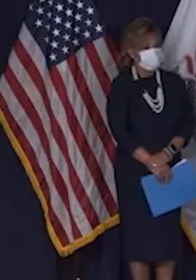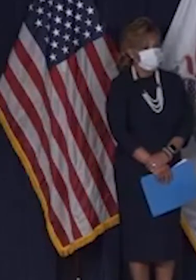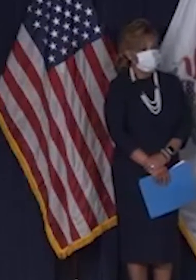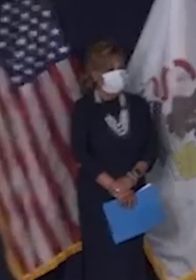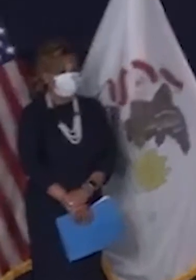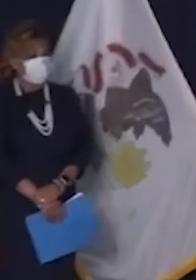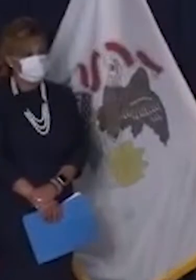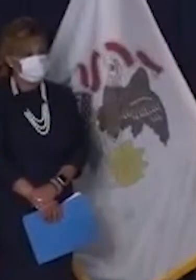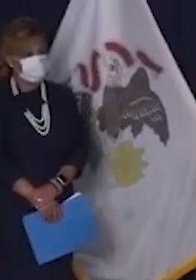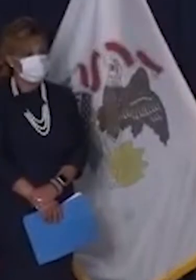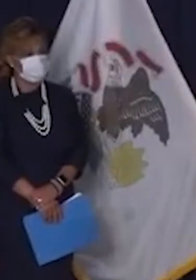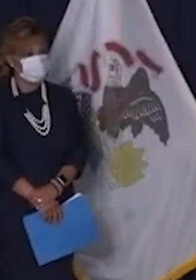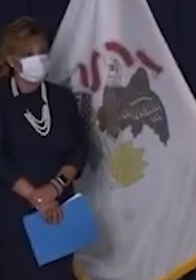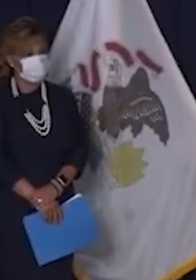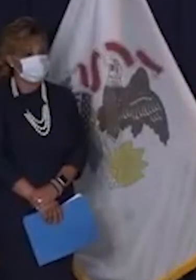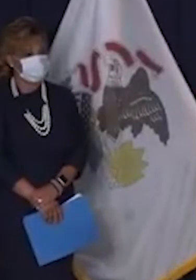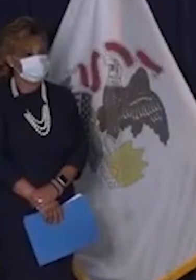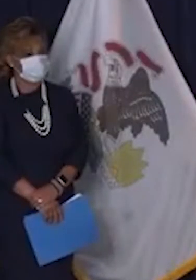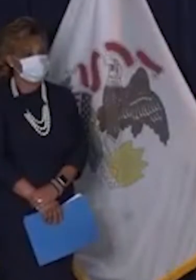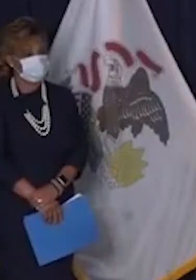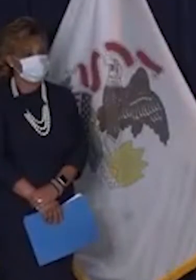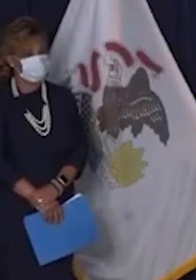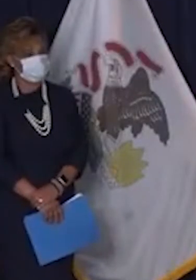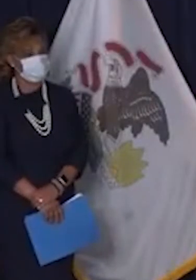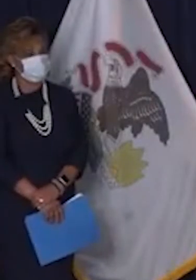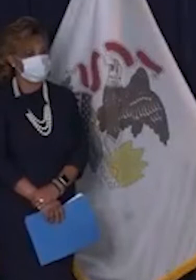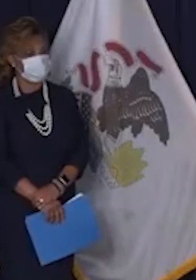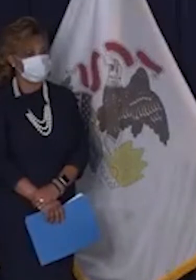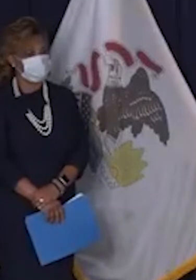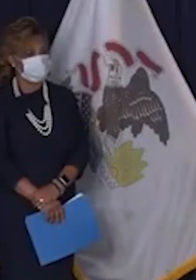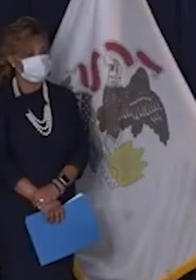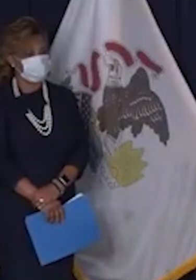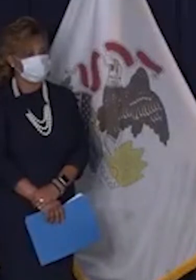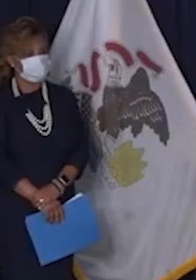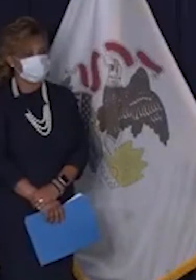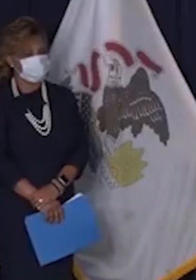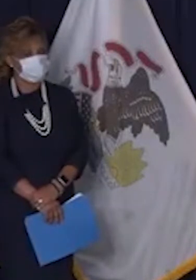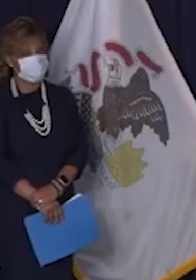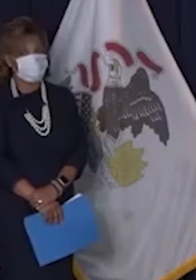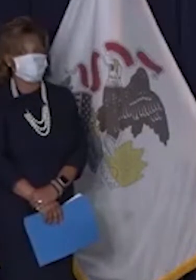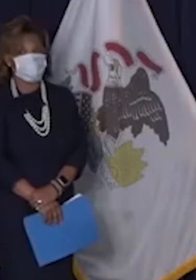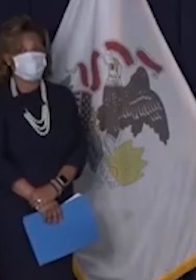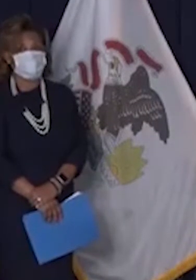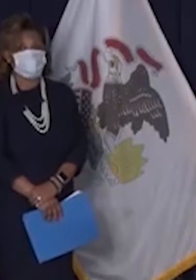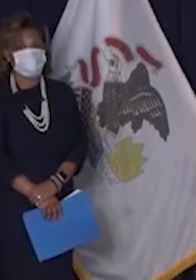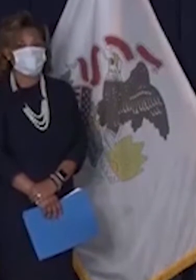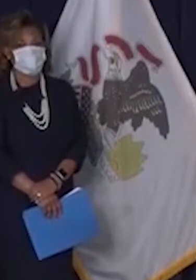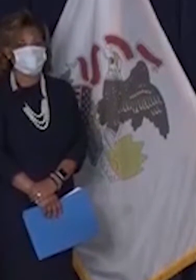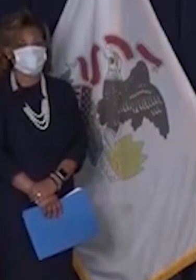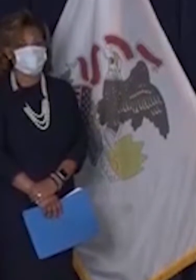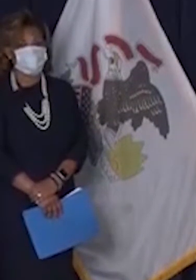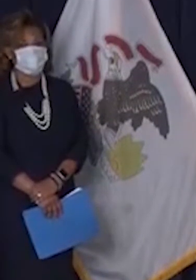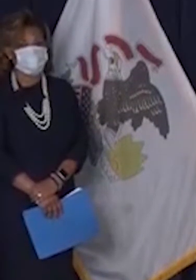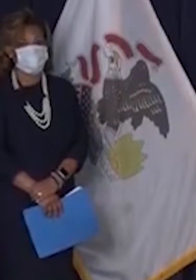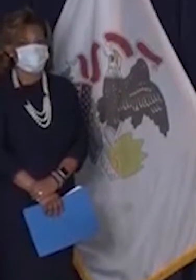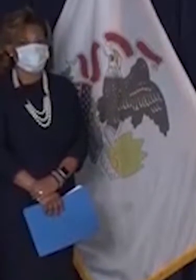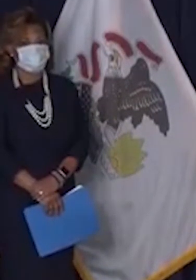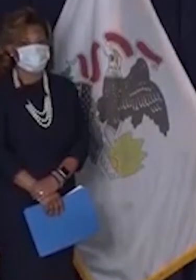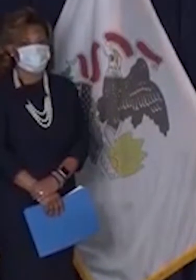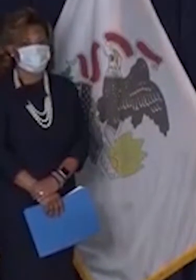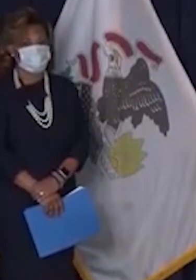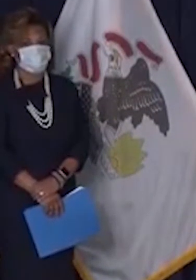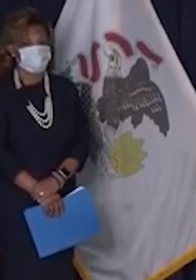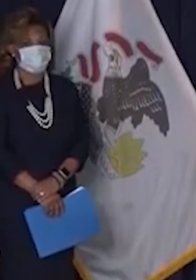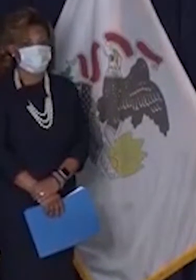cerrados, pero los corazones y las mentes de nuestros maestros y estudiantes están abiertos de par en